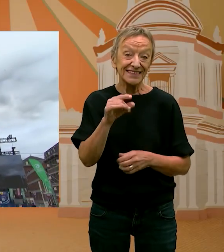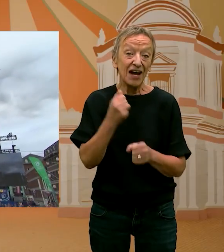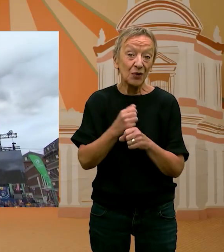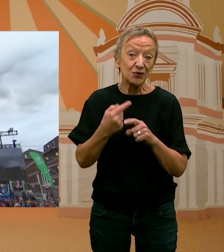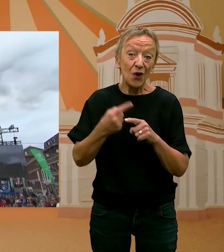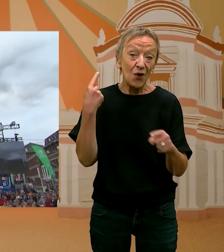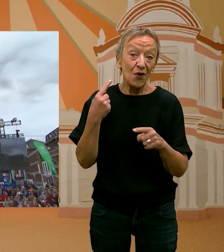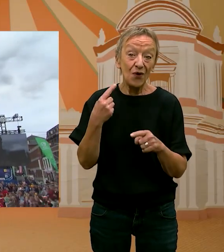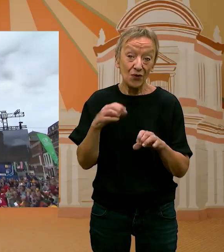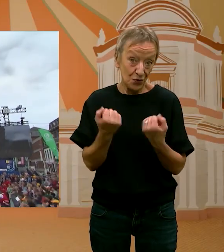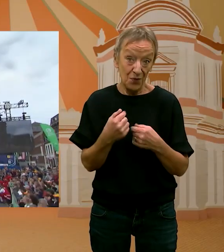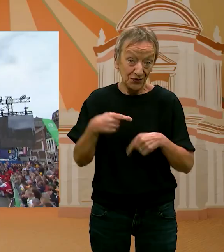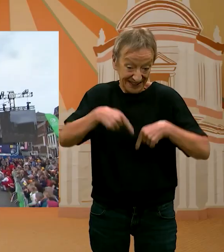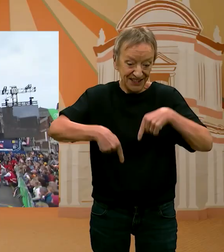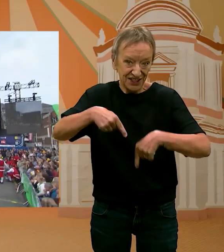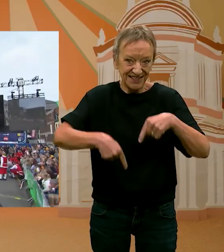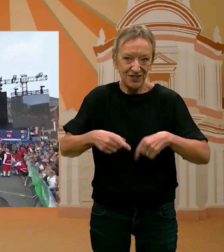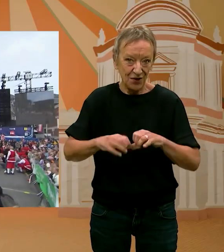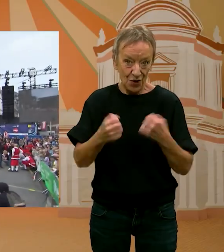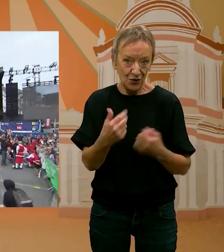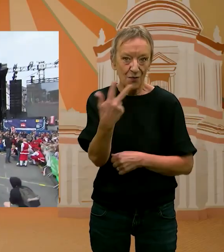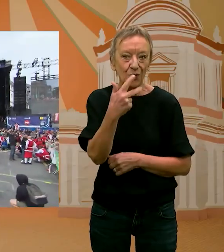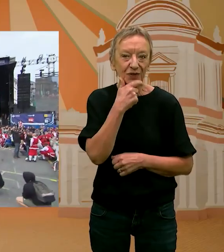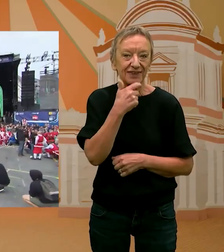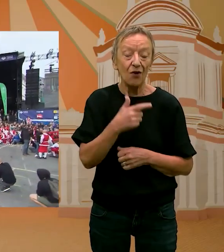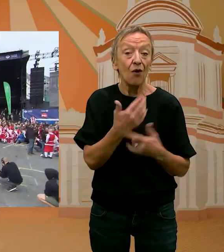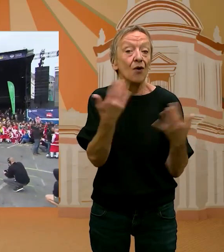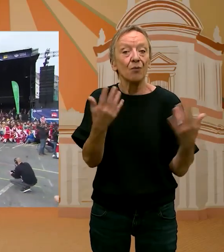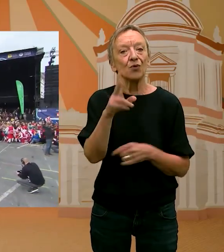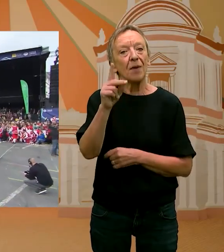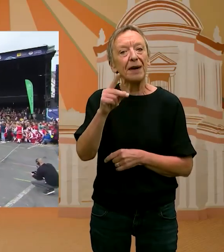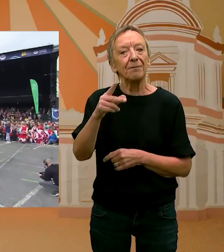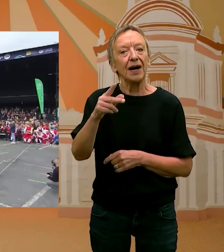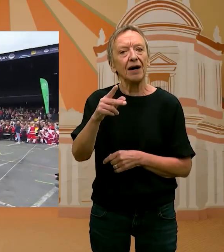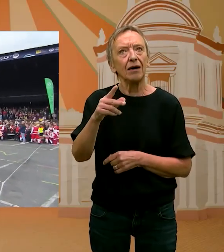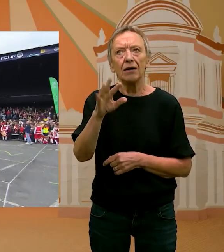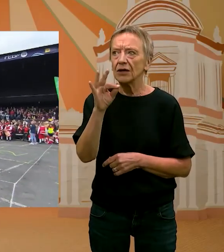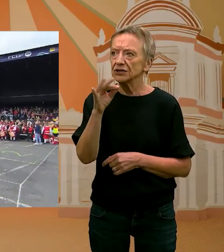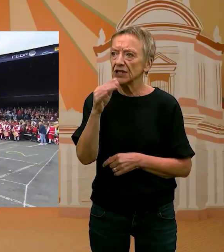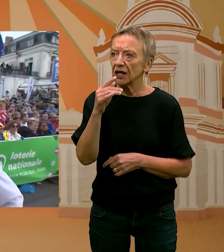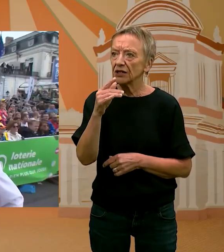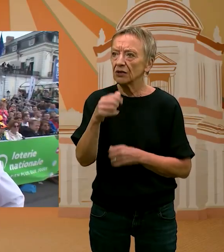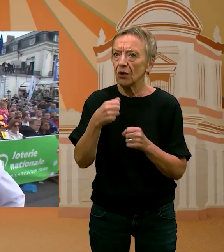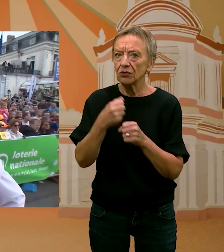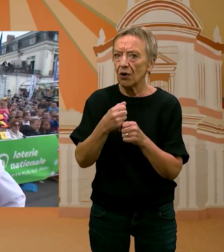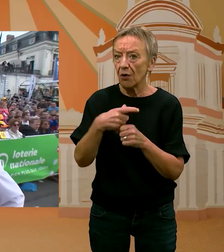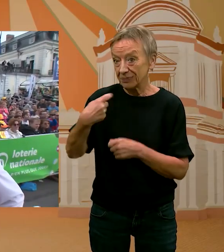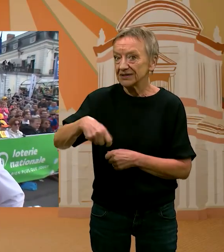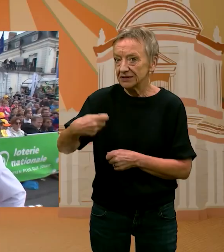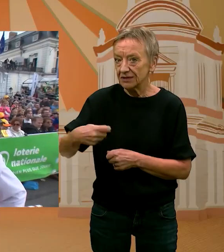ans. Grâce à mon papa qui était président, il était président, je sais pas, 50 ans je crois. J'ai grandi avec les échasseurs, j'ai grandi avec les fêtes de